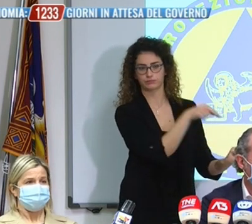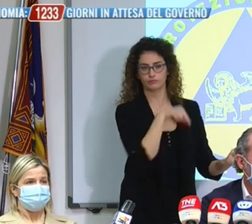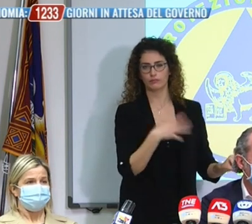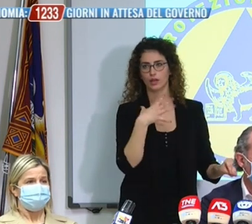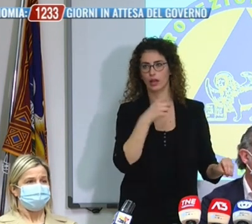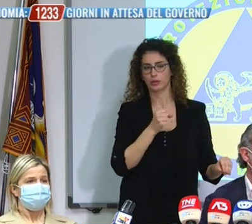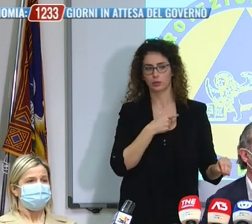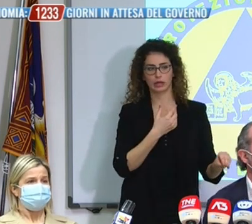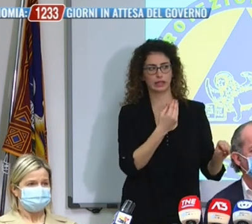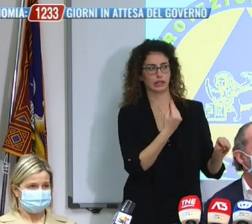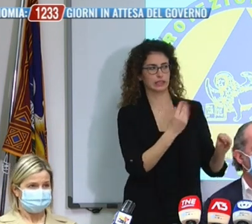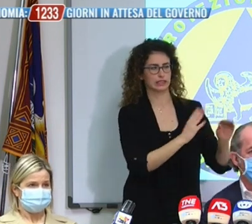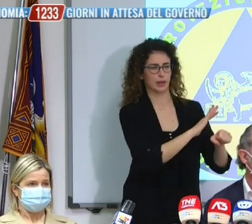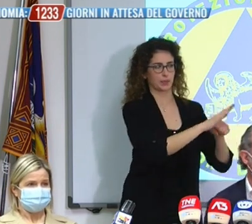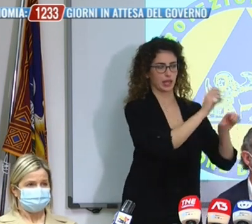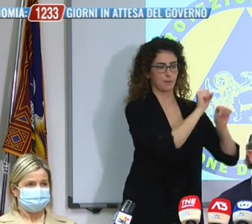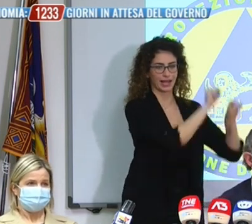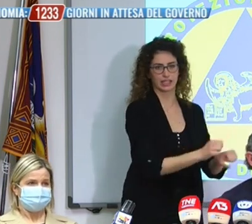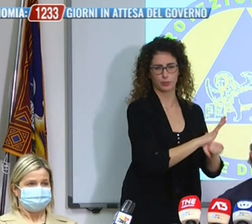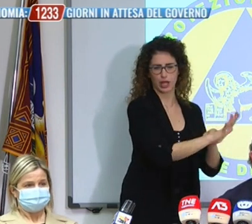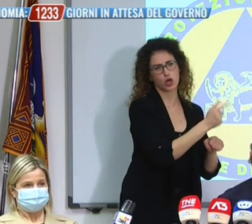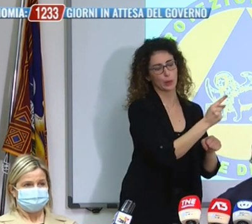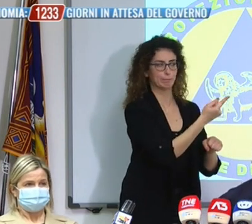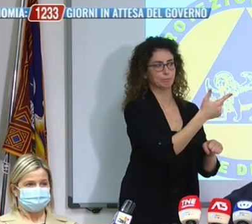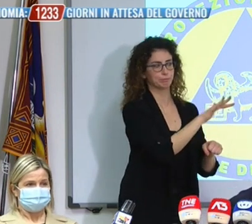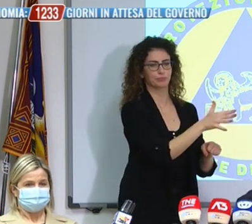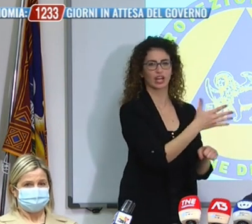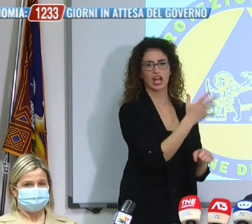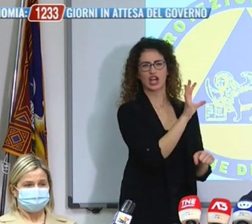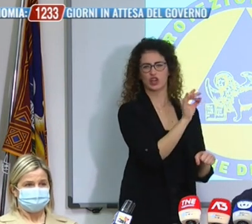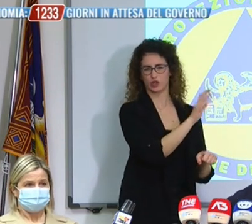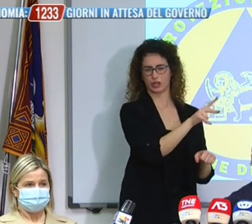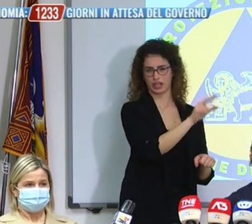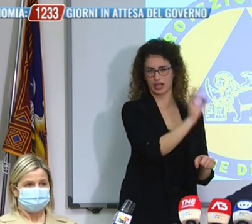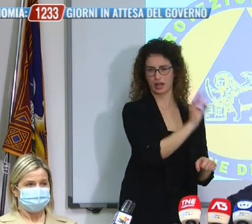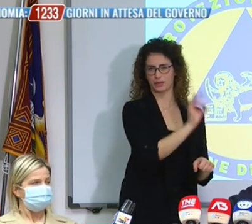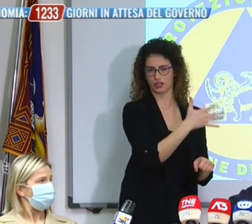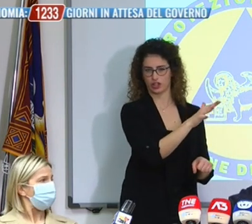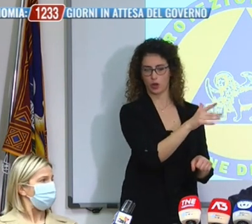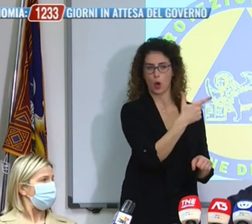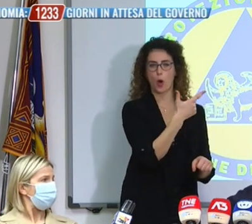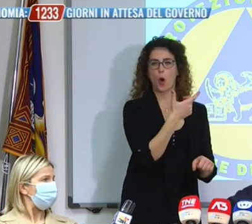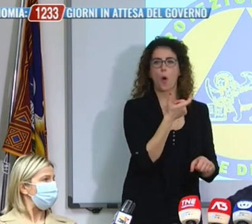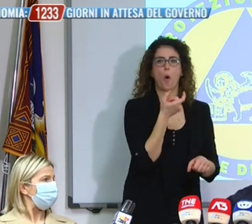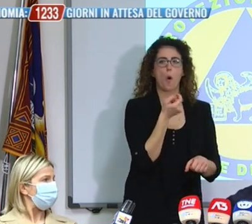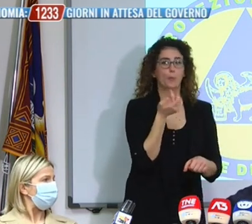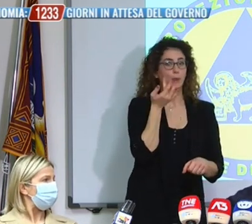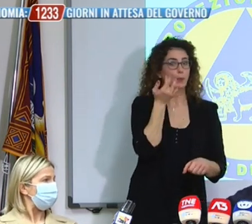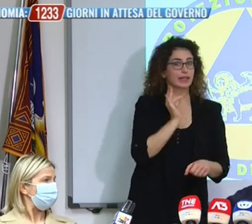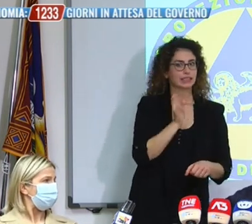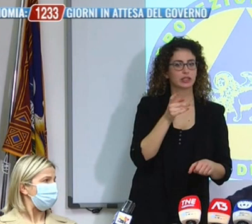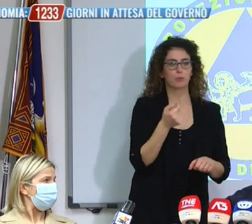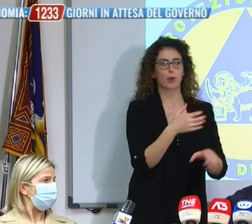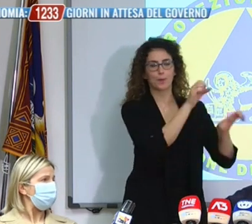riducendolo un po', cioè, quindi, come si può dire, half and half, metà e metà, un po' rischi e un po' fa il magazzino.